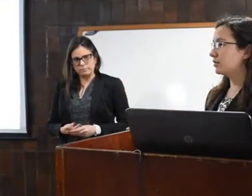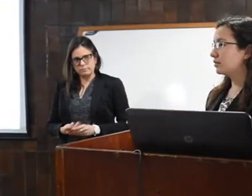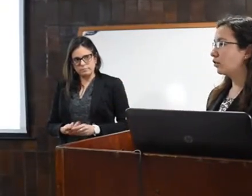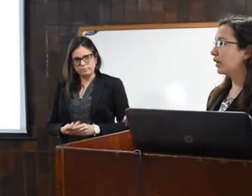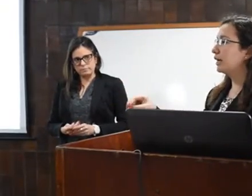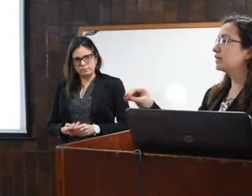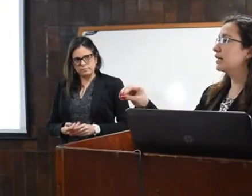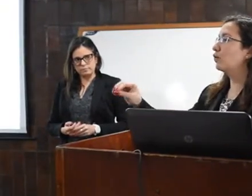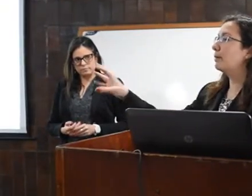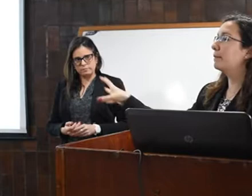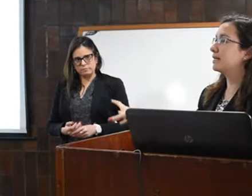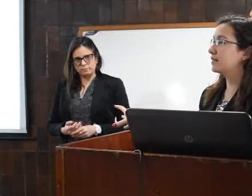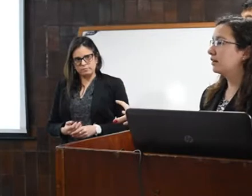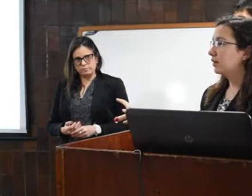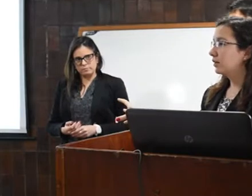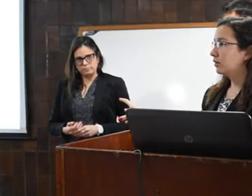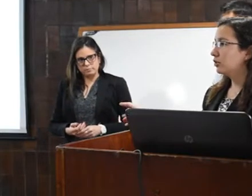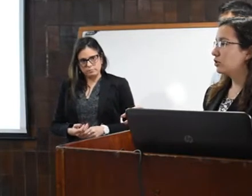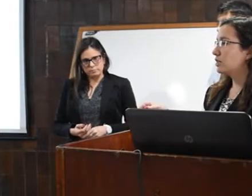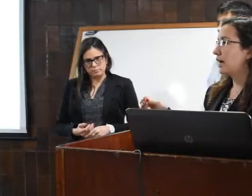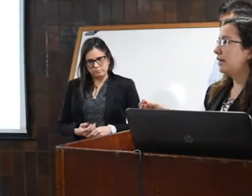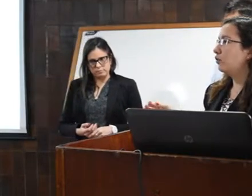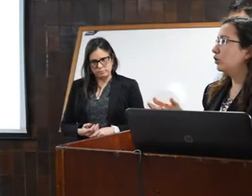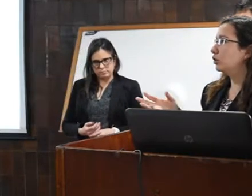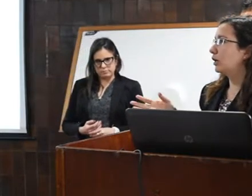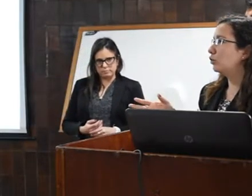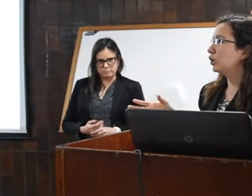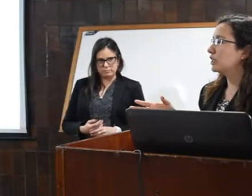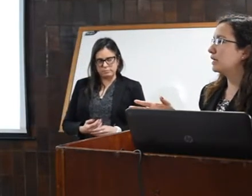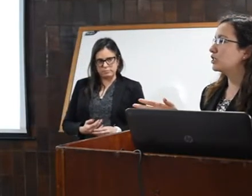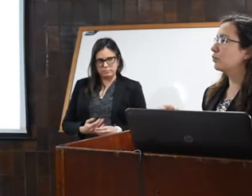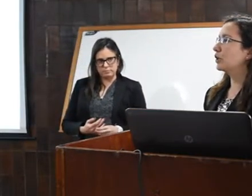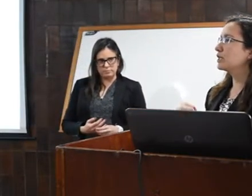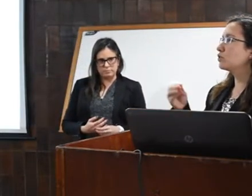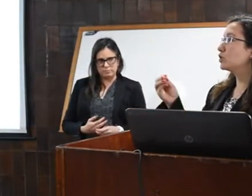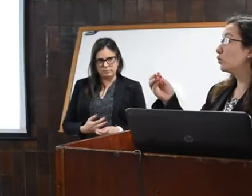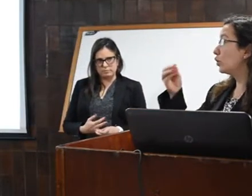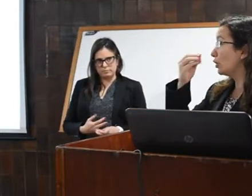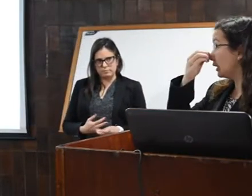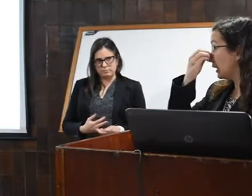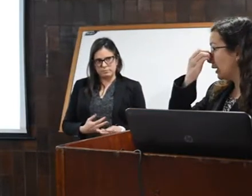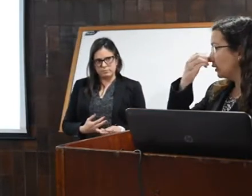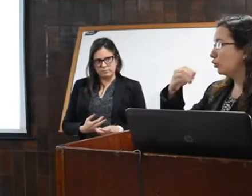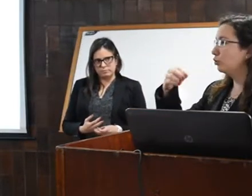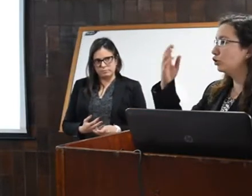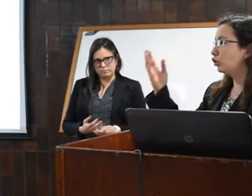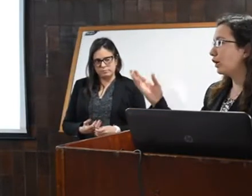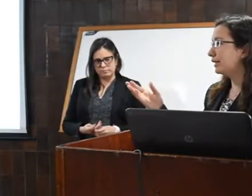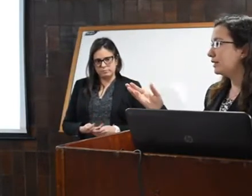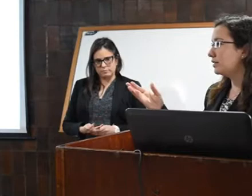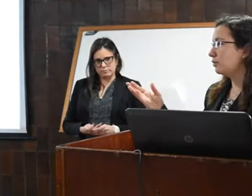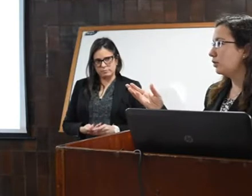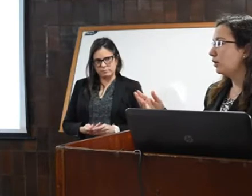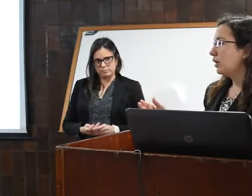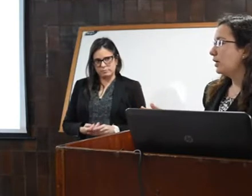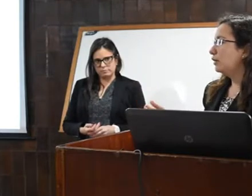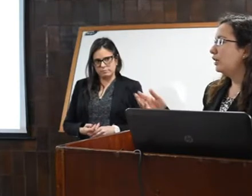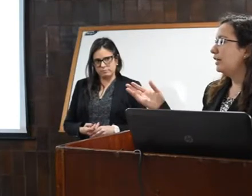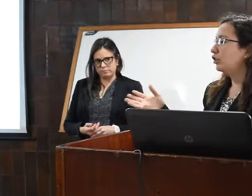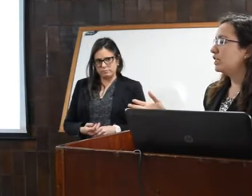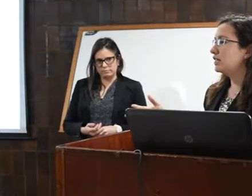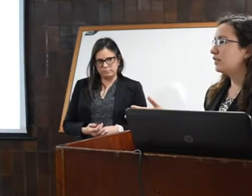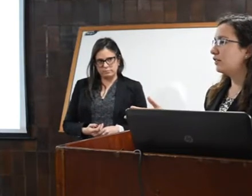identificado o querés que sea una empresa entonces ahí es cuando hablamos normalmente porque vas a ser un seguro de vida de un monto altísimo